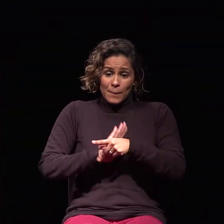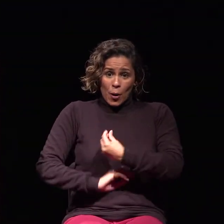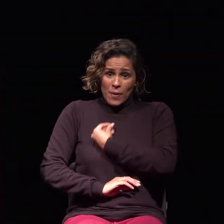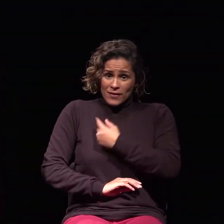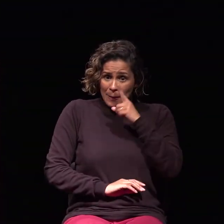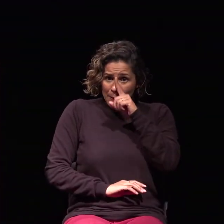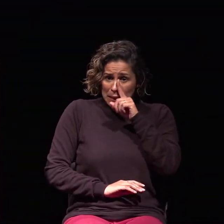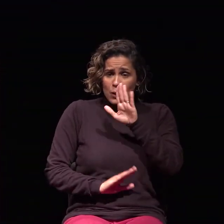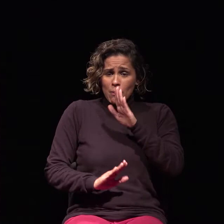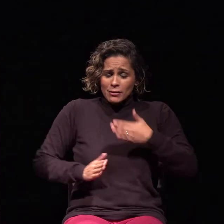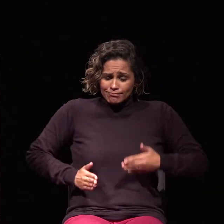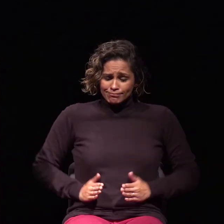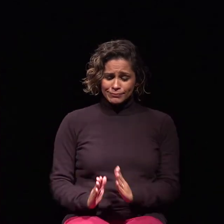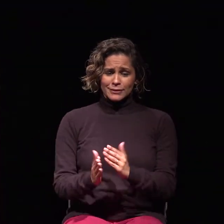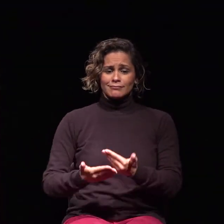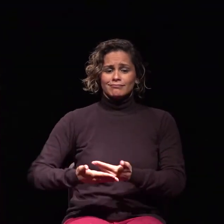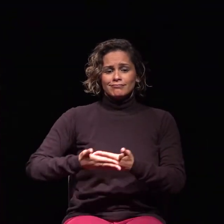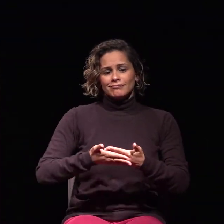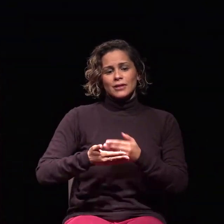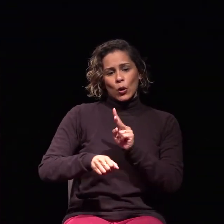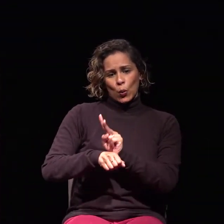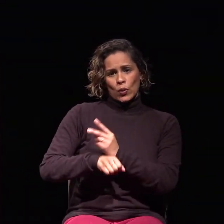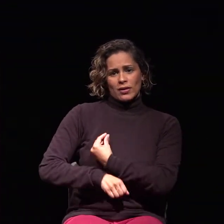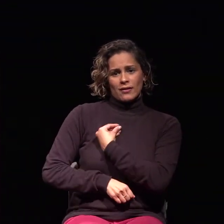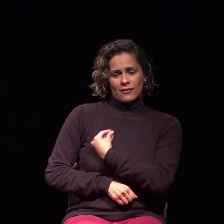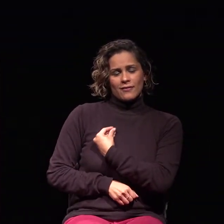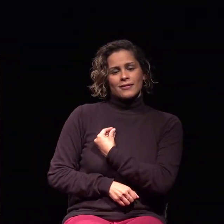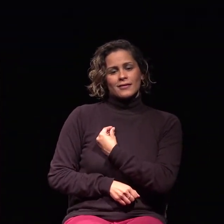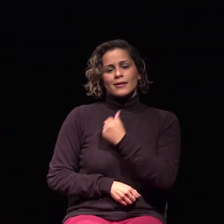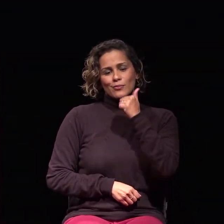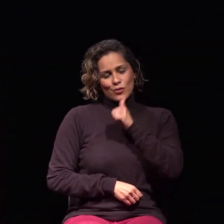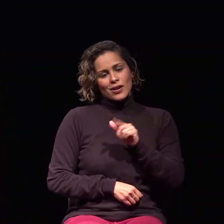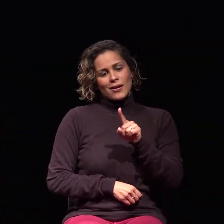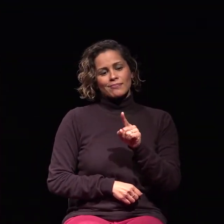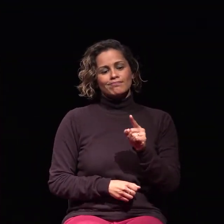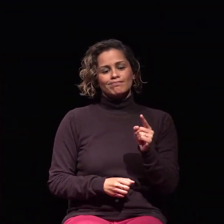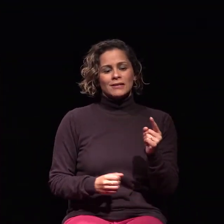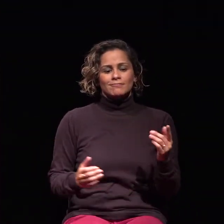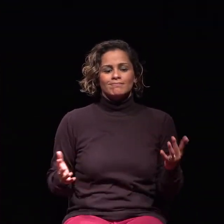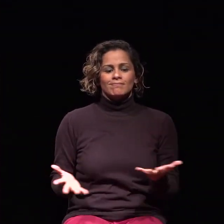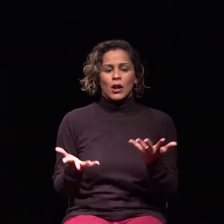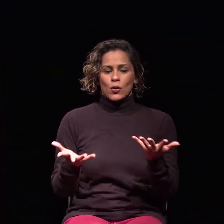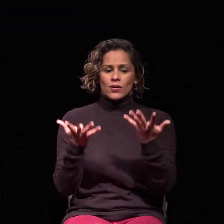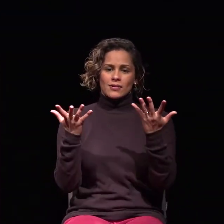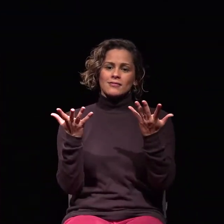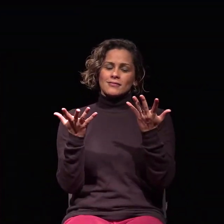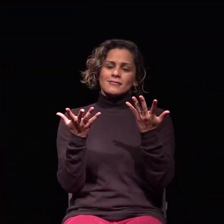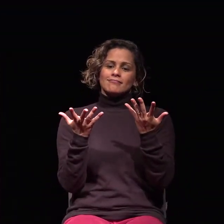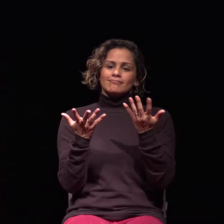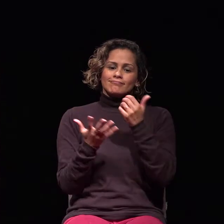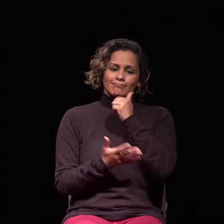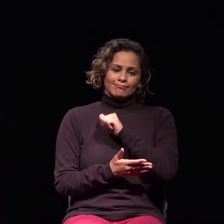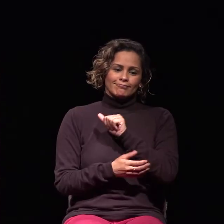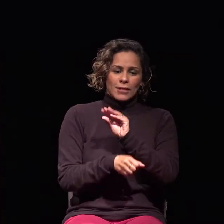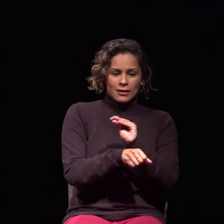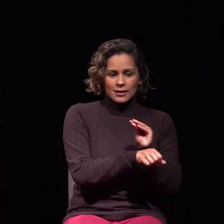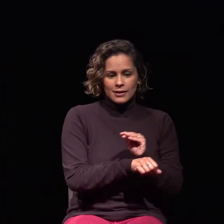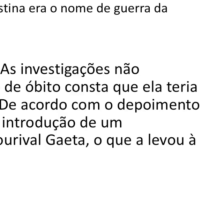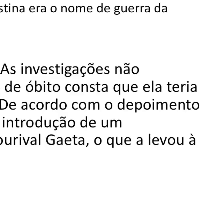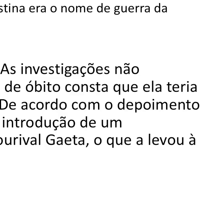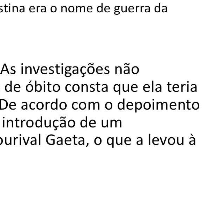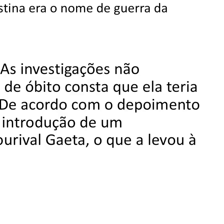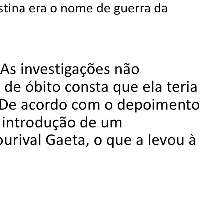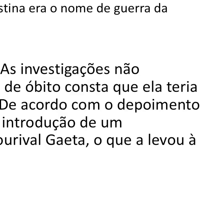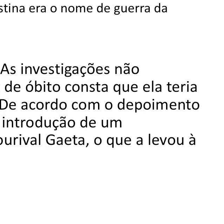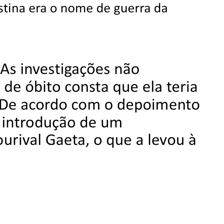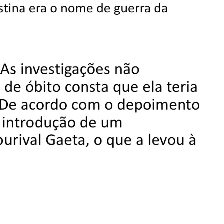dizer, ela valoriza a nossa maternidade. As mulheres guerrilheiras desaparecidas. Aí eu vou